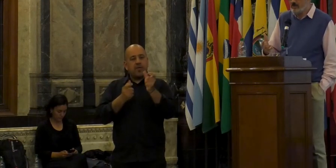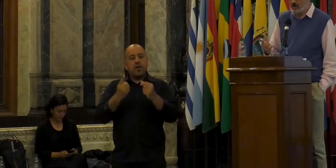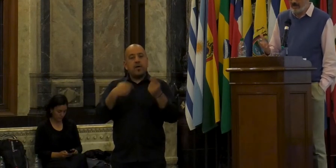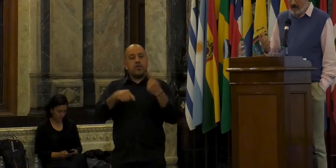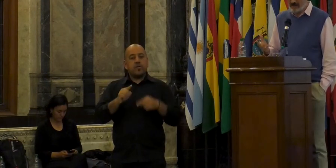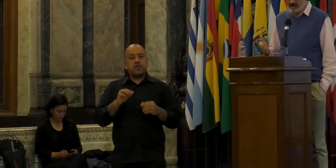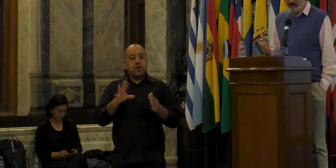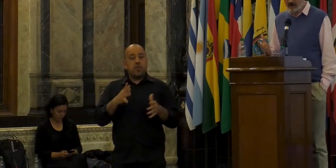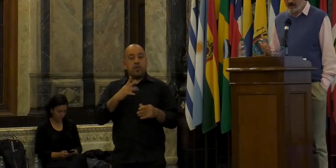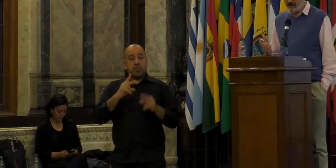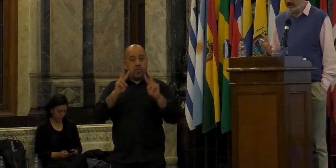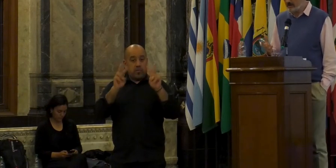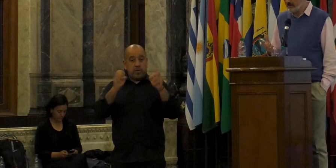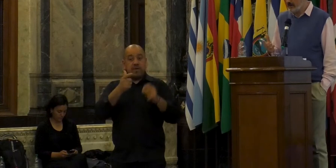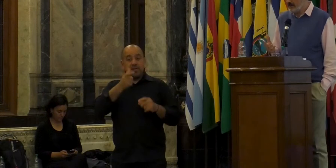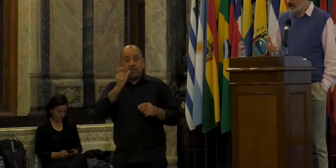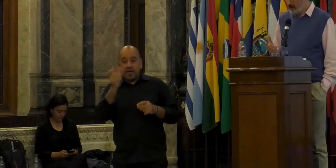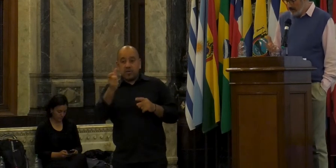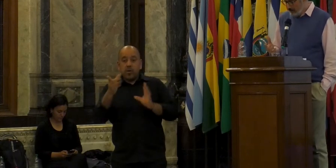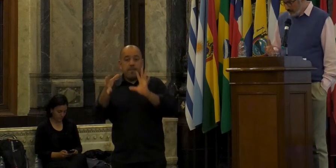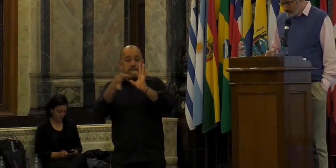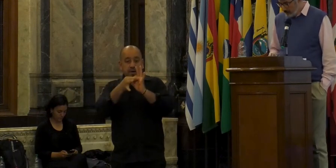relación, todavía más significaciones.